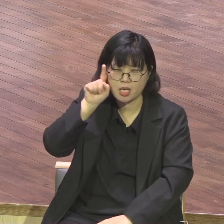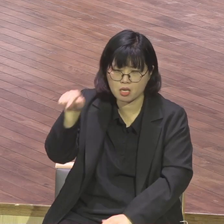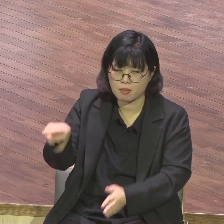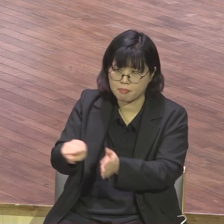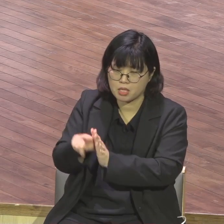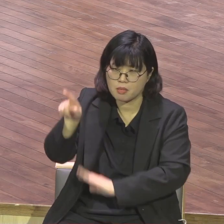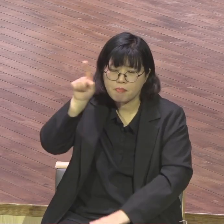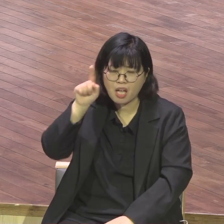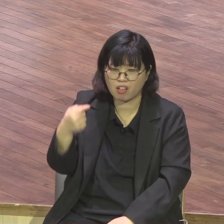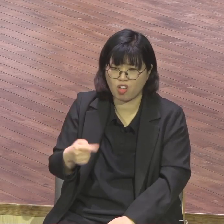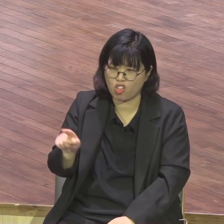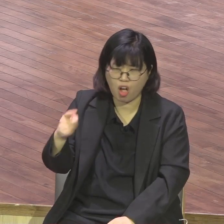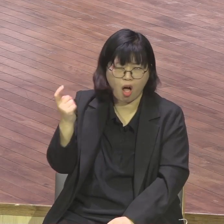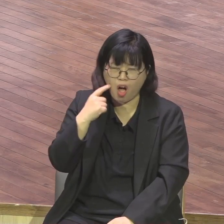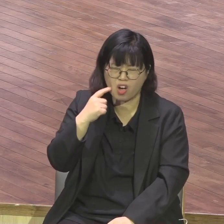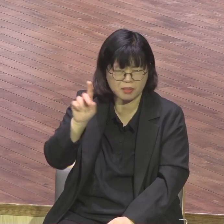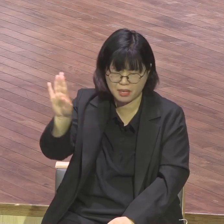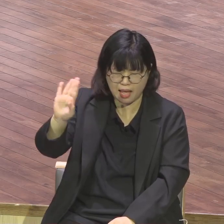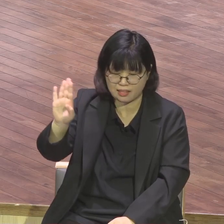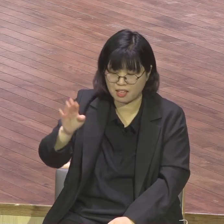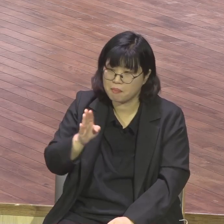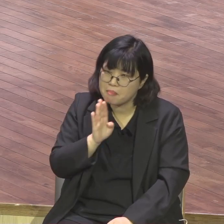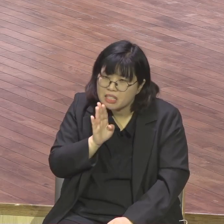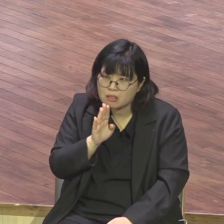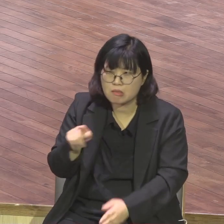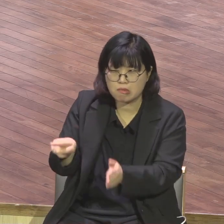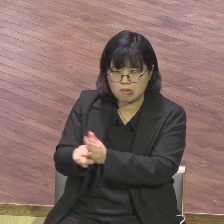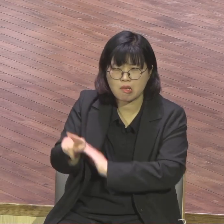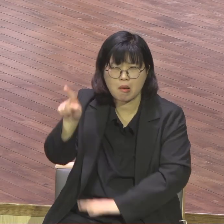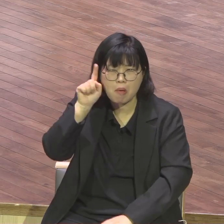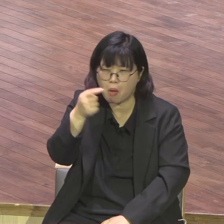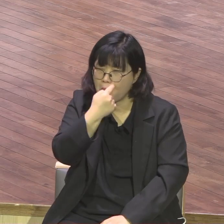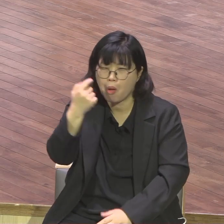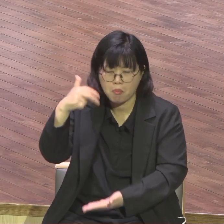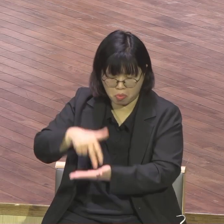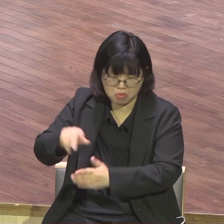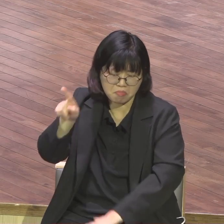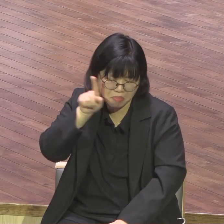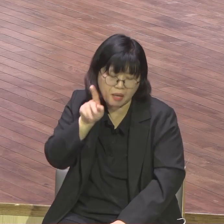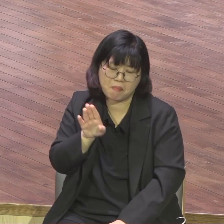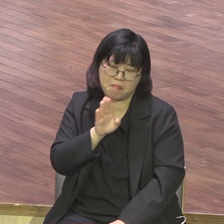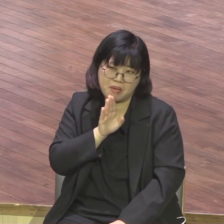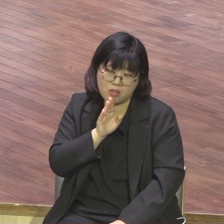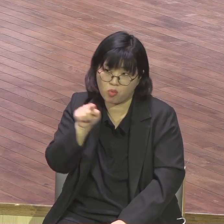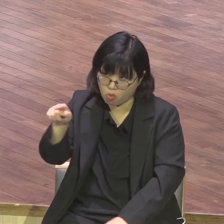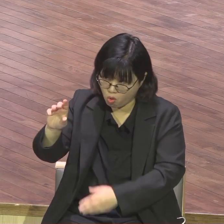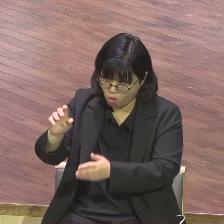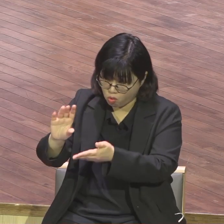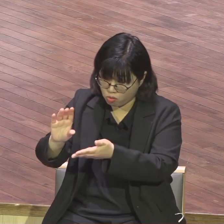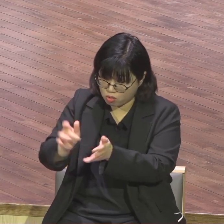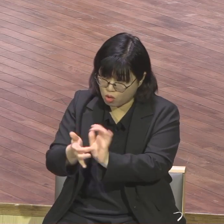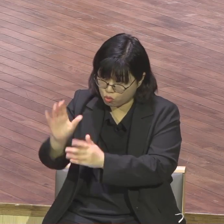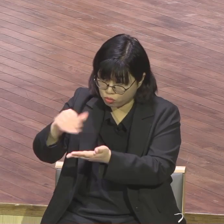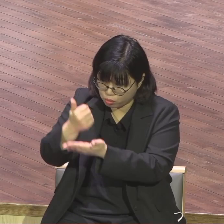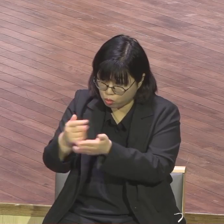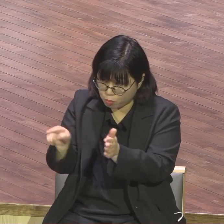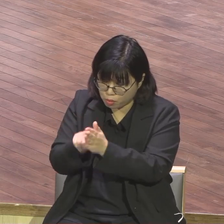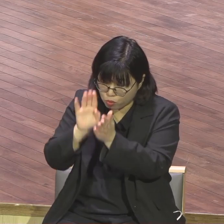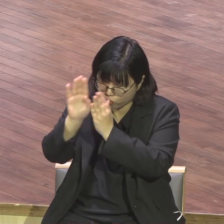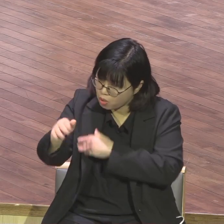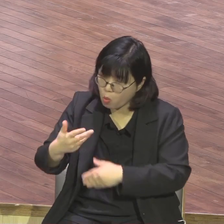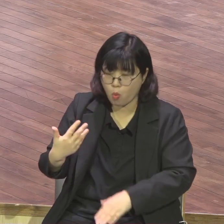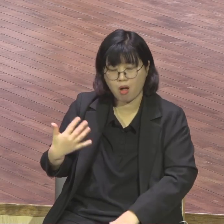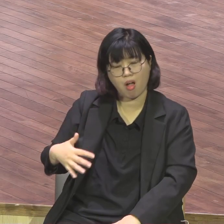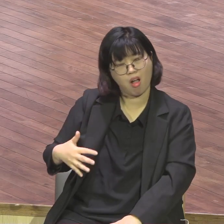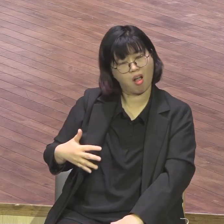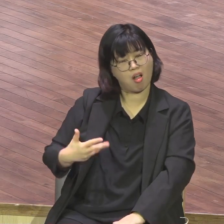안 해. 이 사람 보증수표야. 그래 되시기 바랍니다. 말을 했으면 끝난 거예요. 이